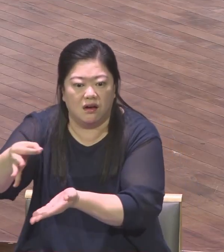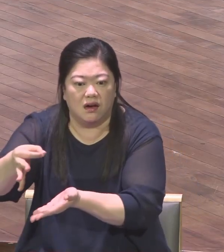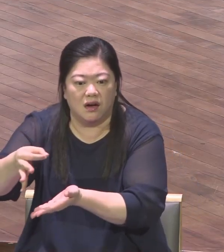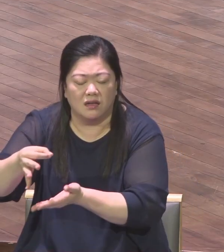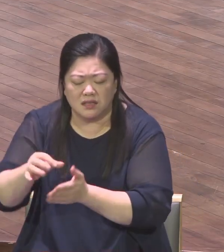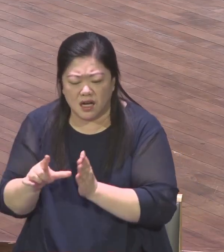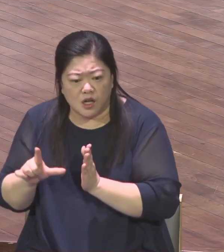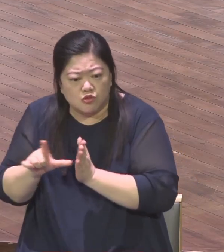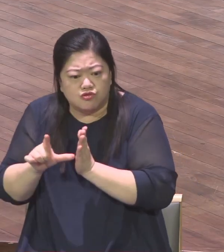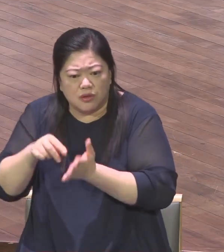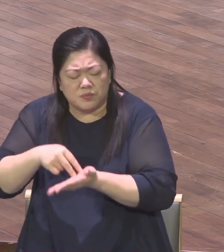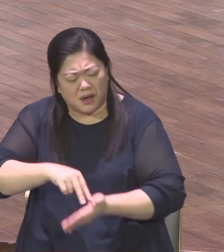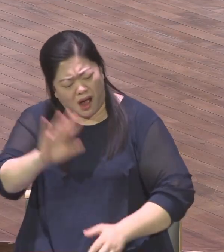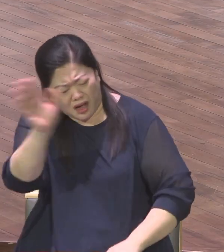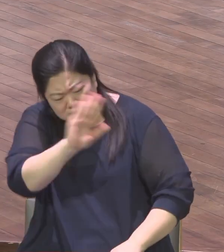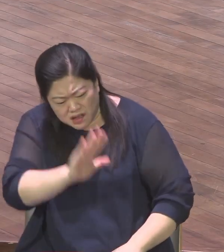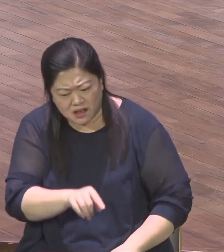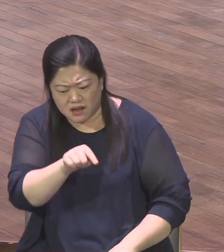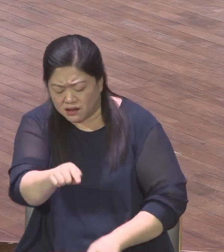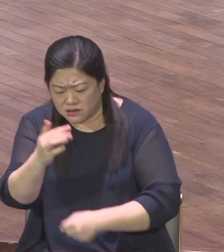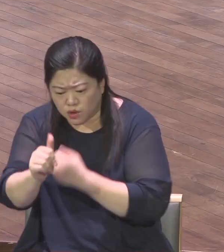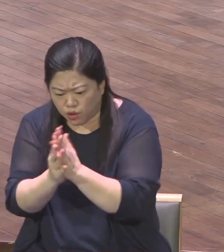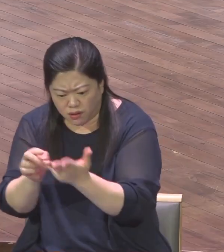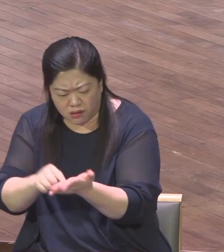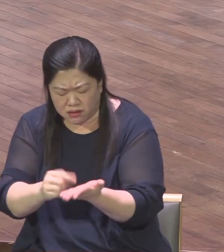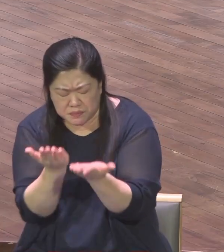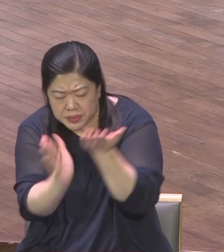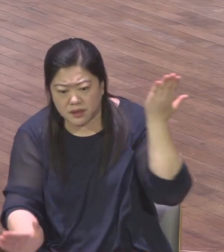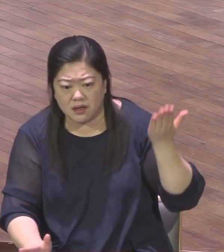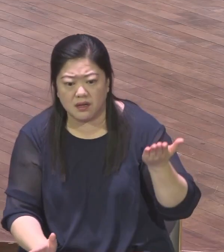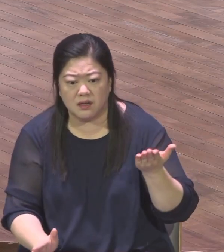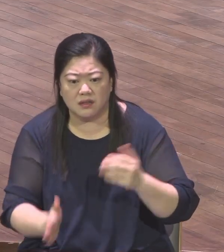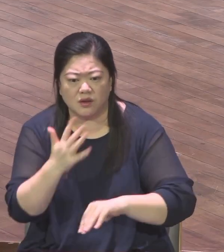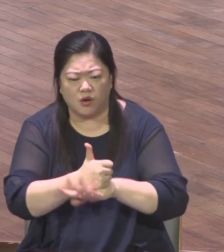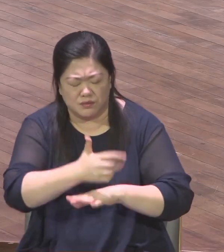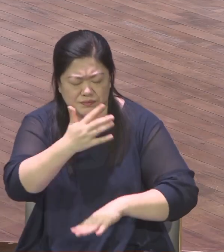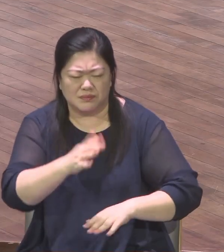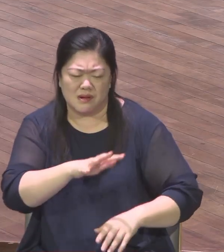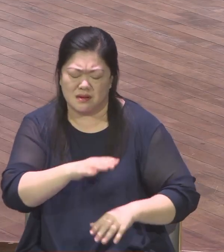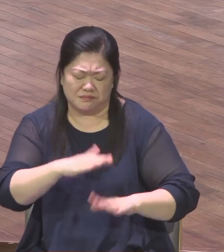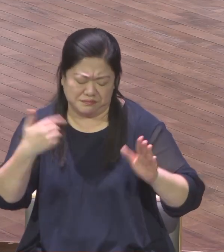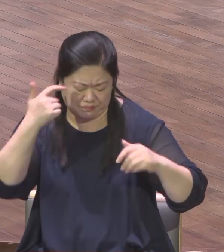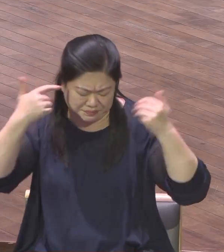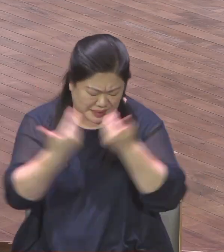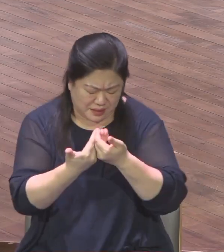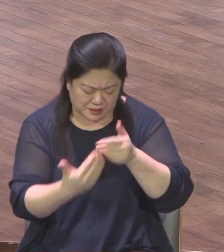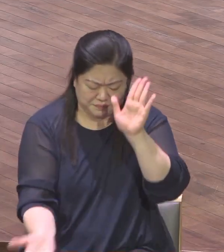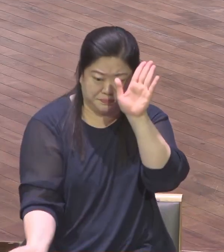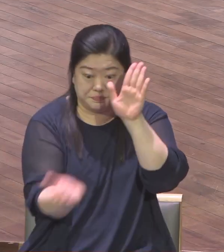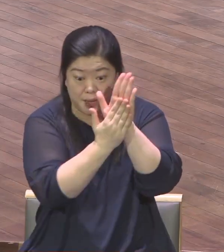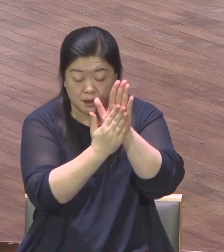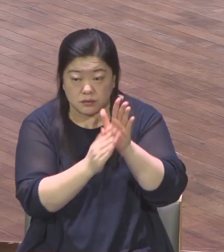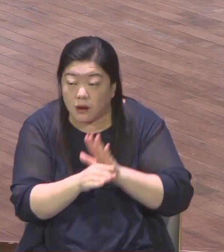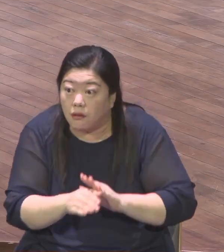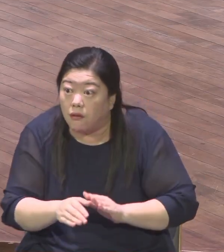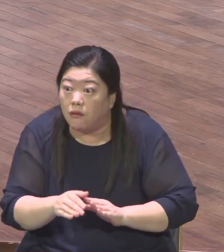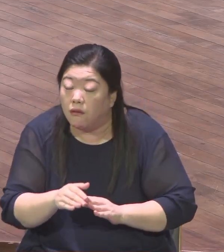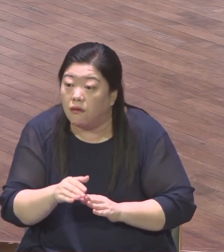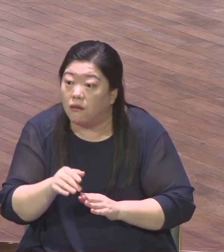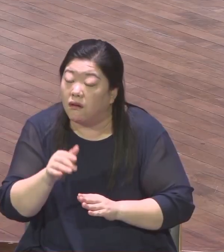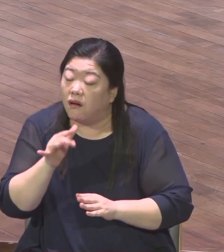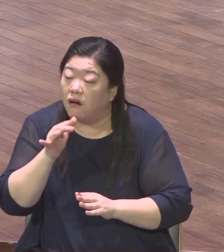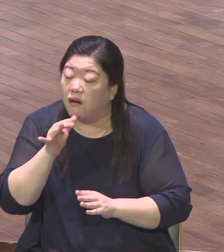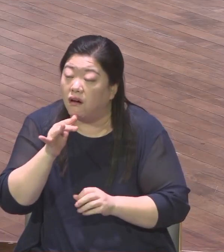이렇게 타락해 가니까 이거 안 된다. 그러면서 뭐예요? 그 핵심이 뭐예요? 종교개혁 핵심이 성경으로